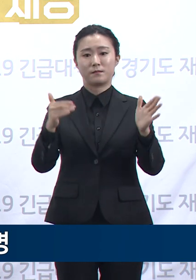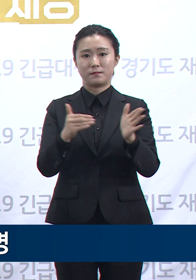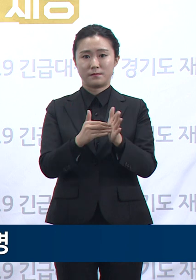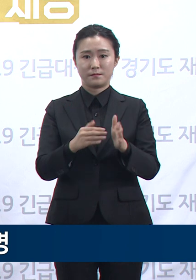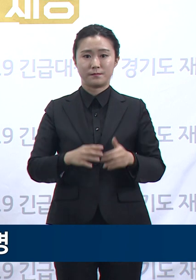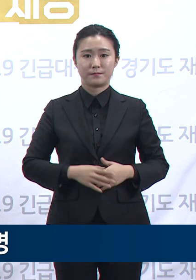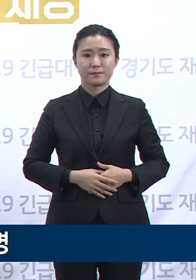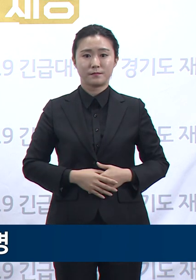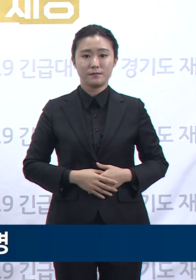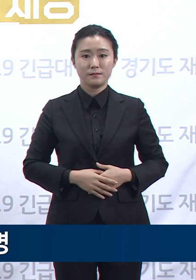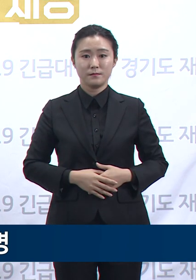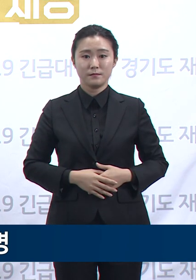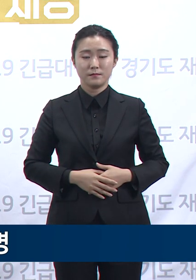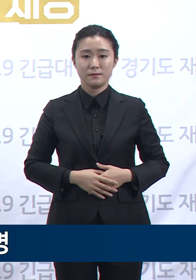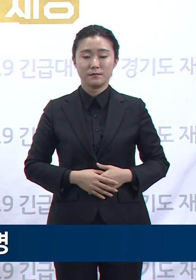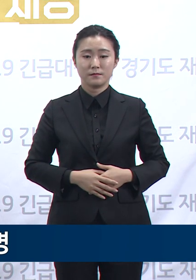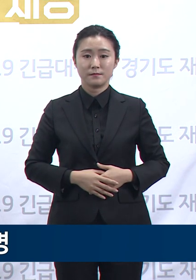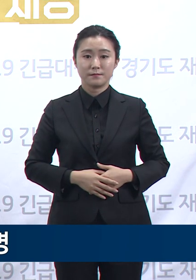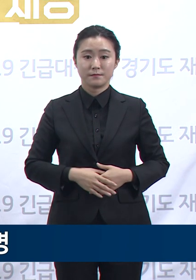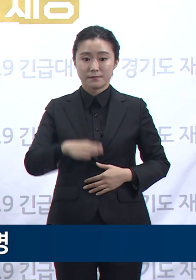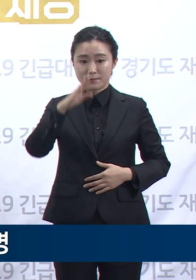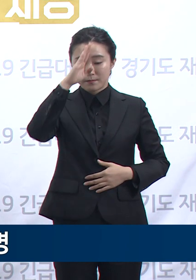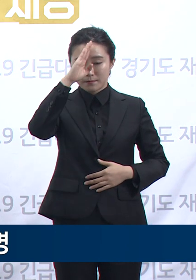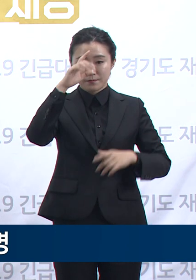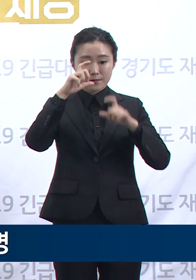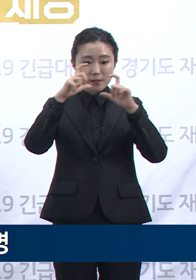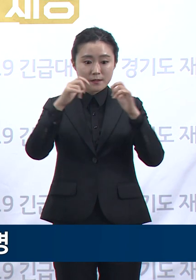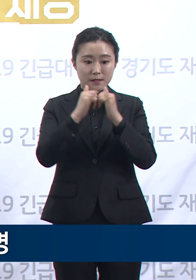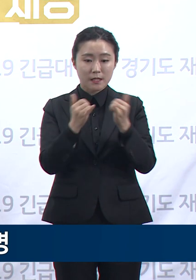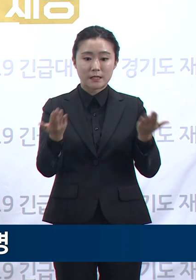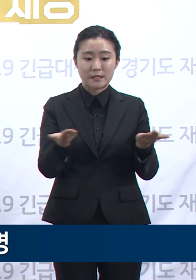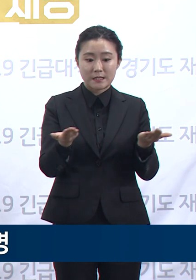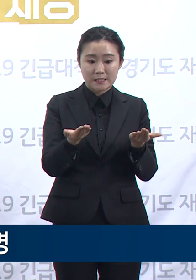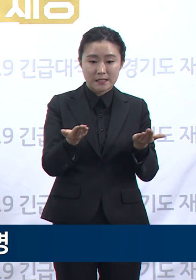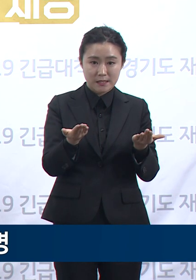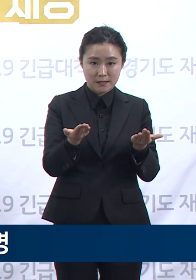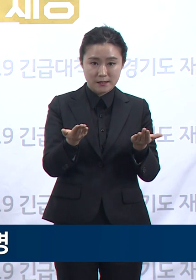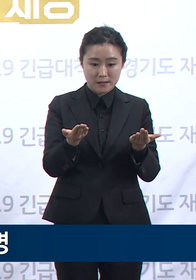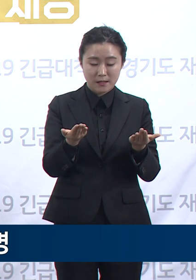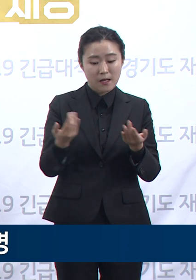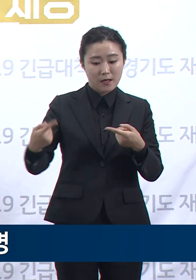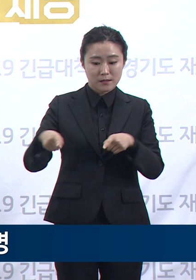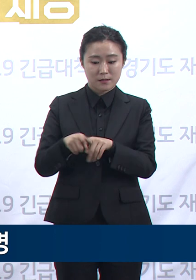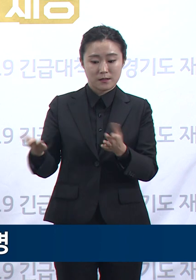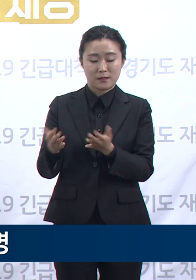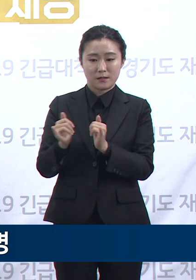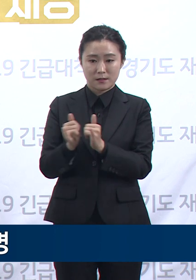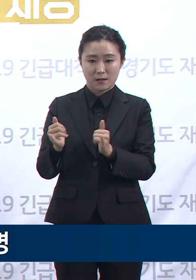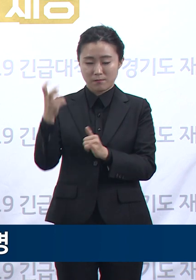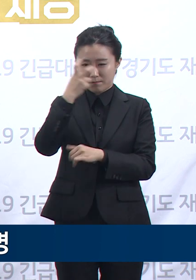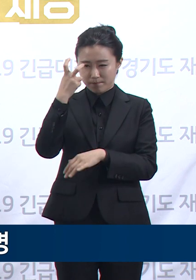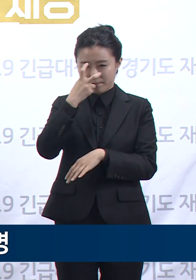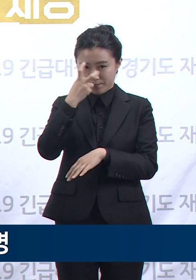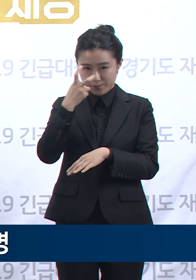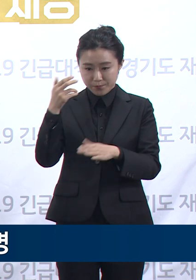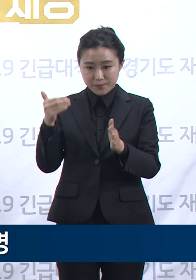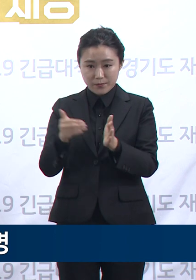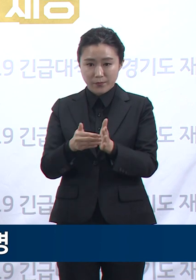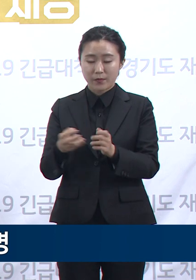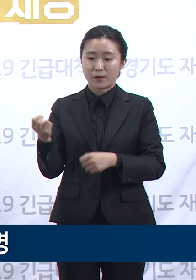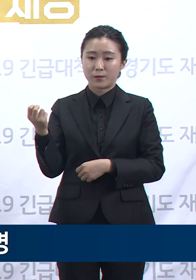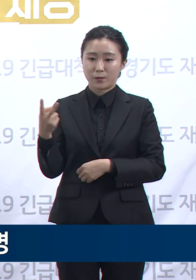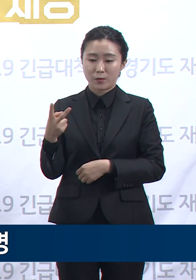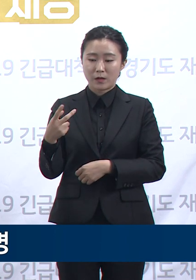셈입니다. 이에 확진자가 다니는 직장의 직원들을 전수검사하고 밀접 접촉자 3명에 대해서 능동